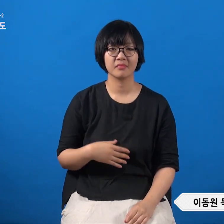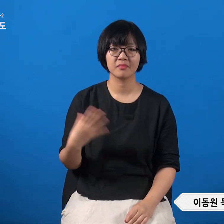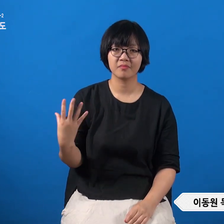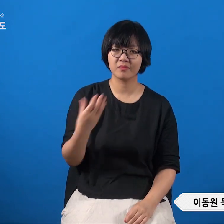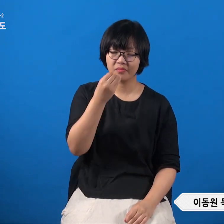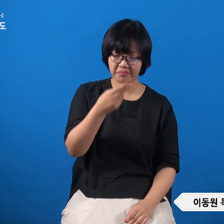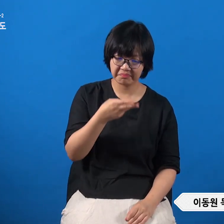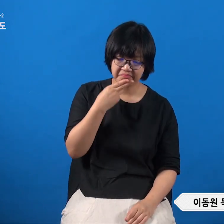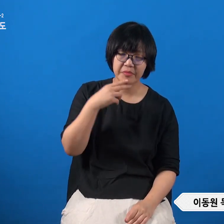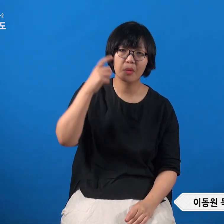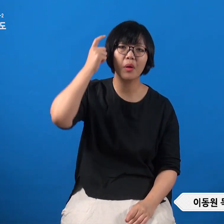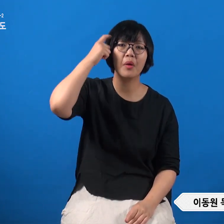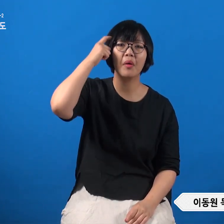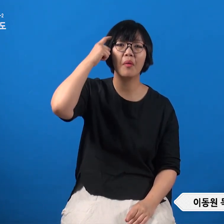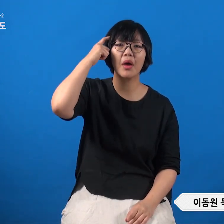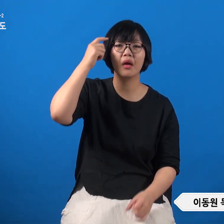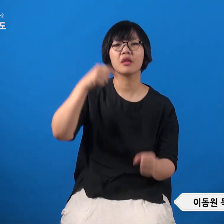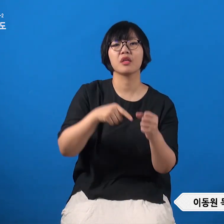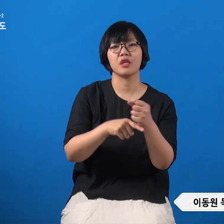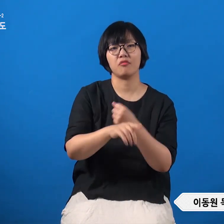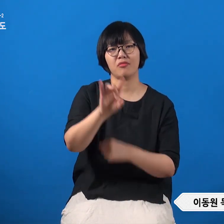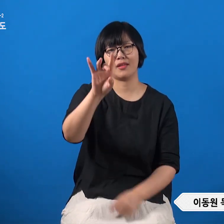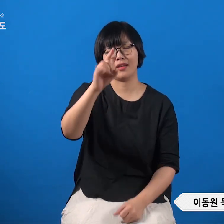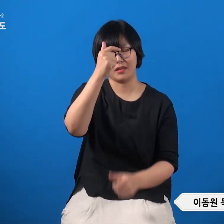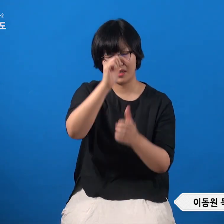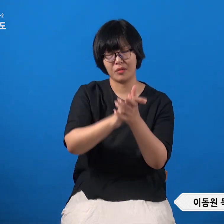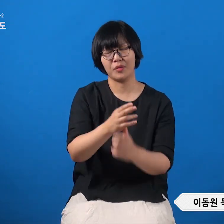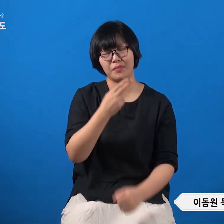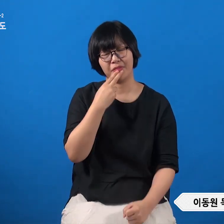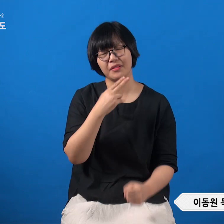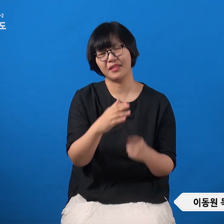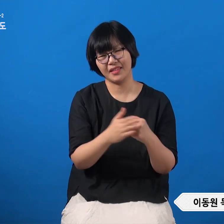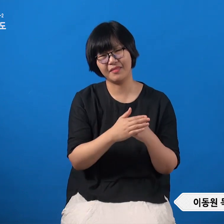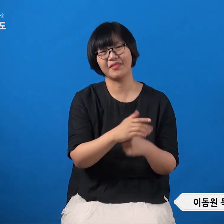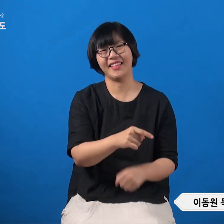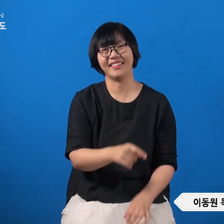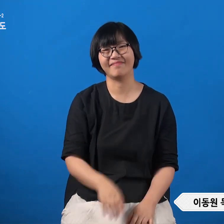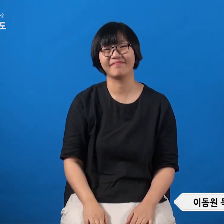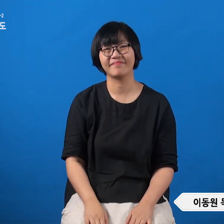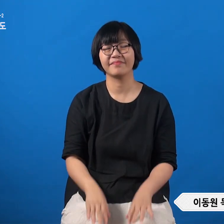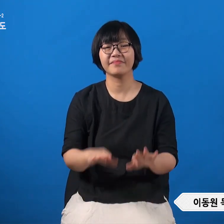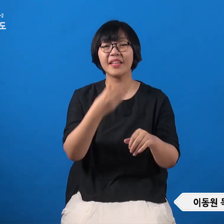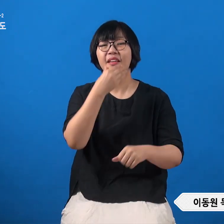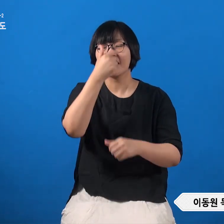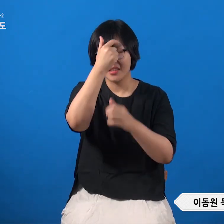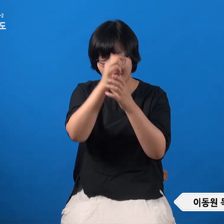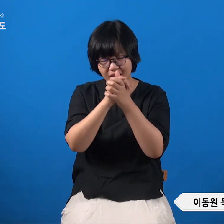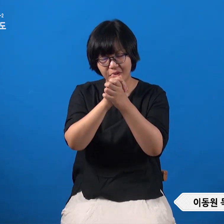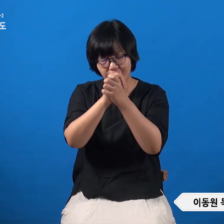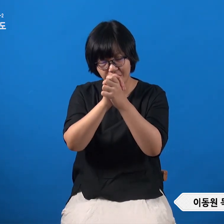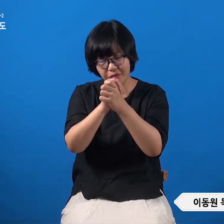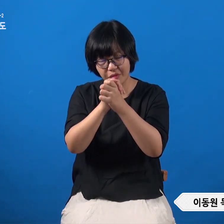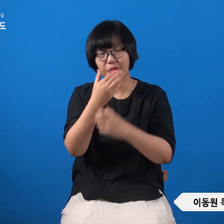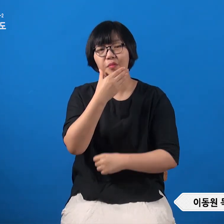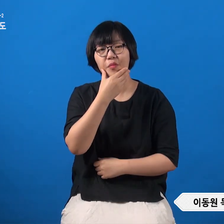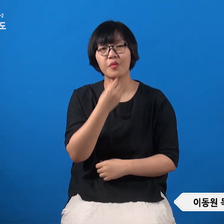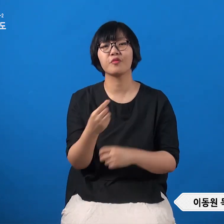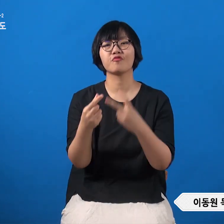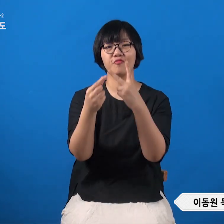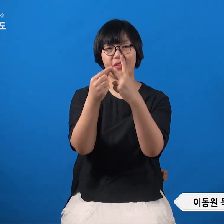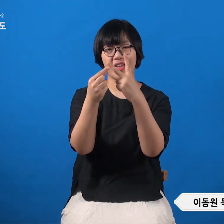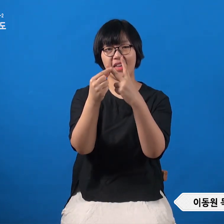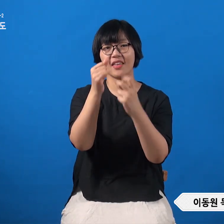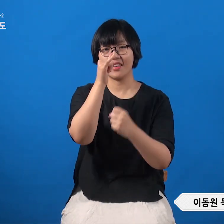해서 그런 거예요. 기도 안 해서. 두 번째로, 기도의 두 번째 축복은 나를 경건한 사람이 되게 할